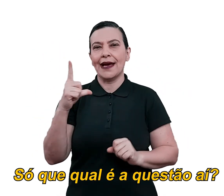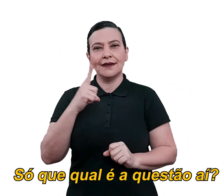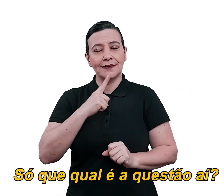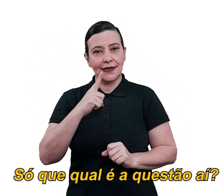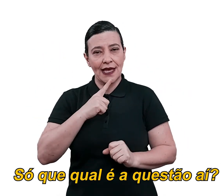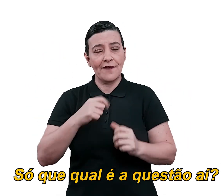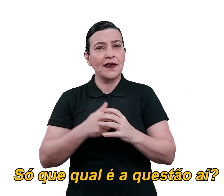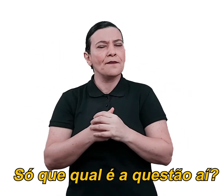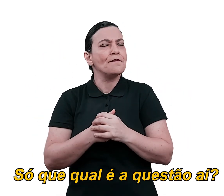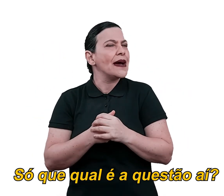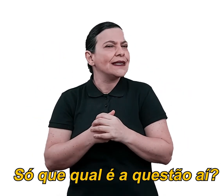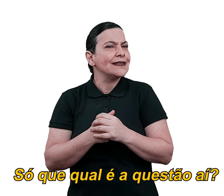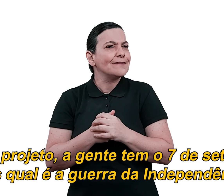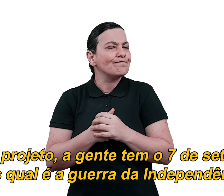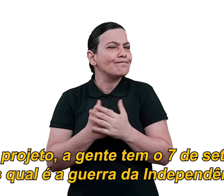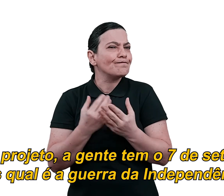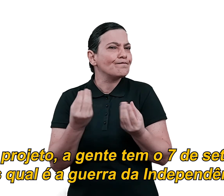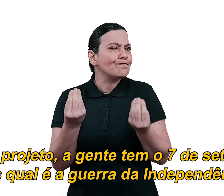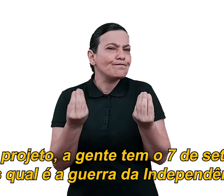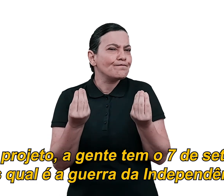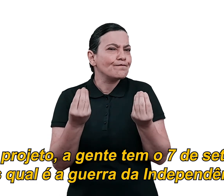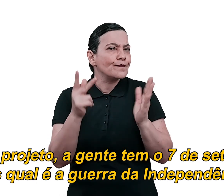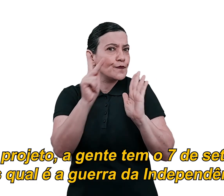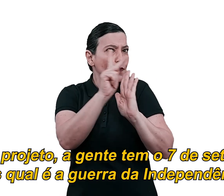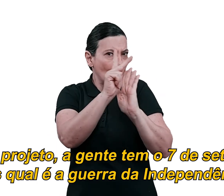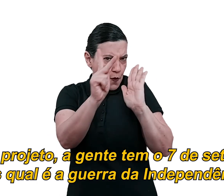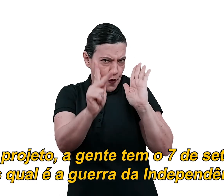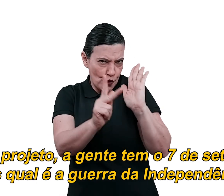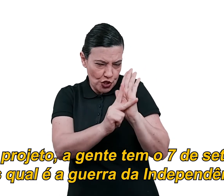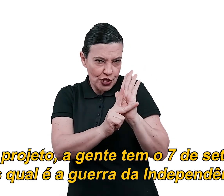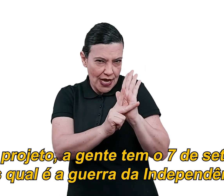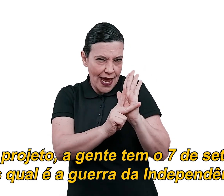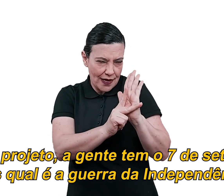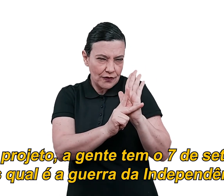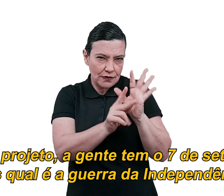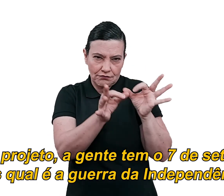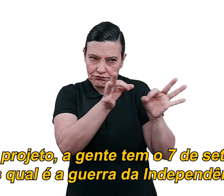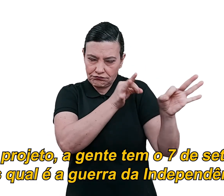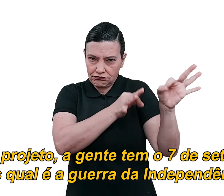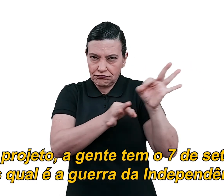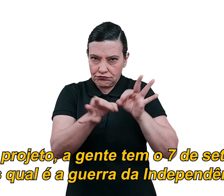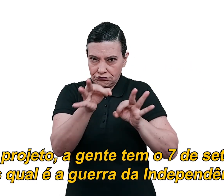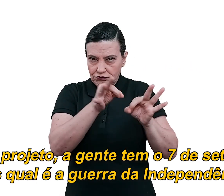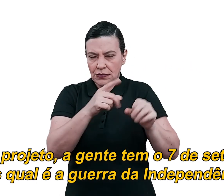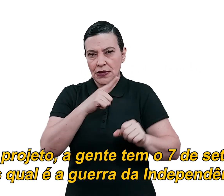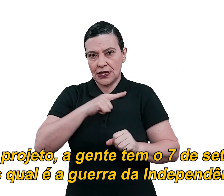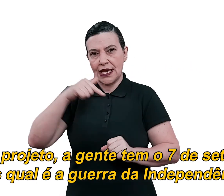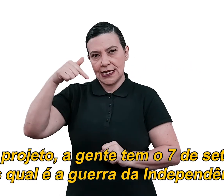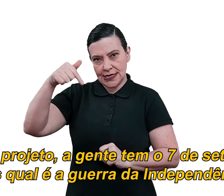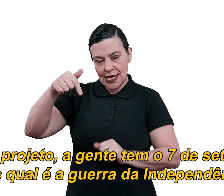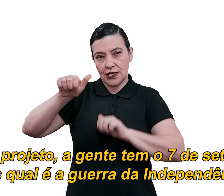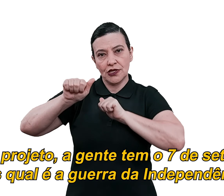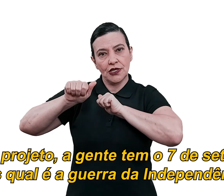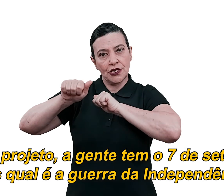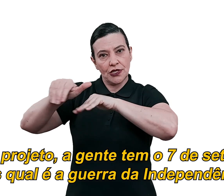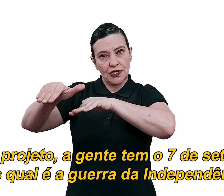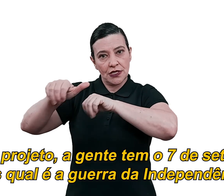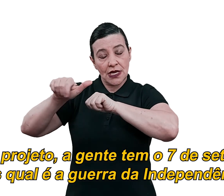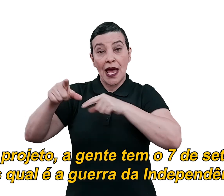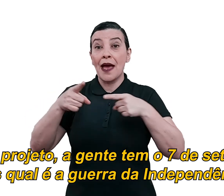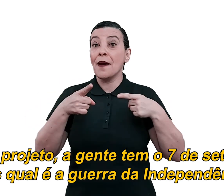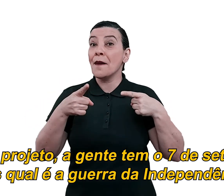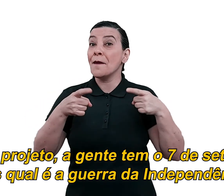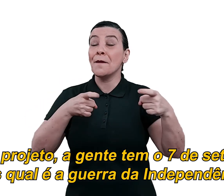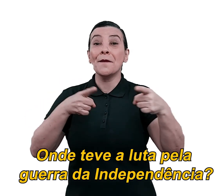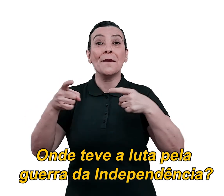aí, só que qual é a questão ali? Nesse projeto, a gente tem o 7 de setembro, mas qual é a